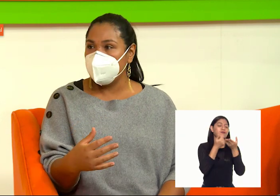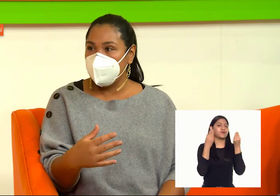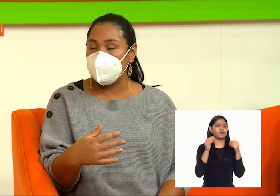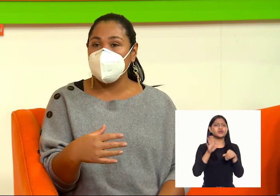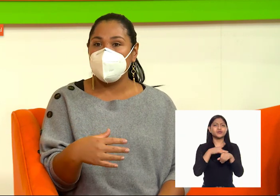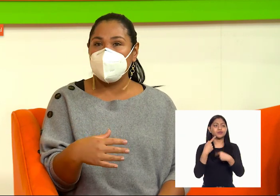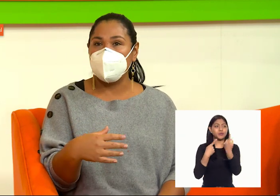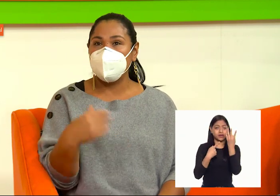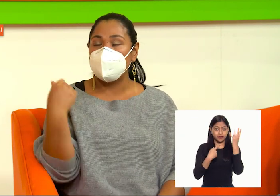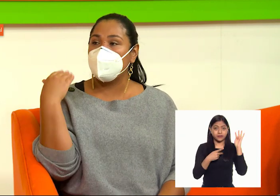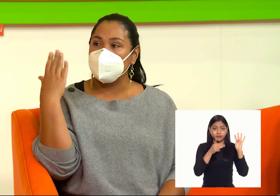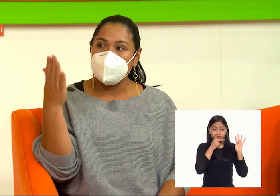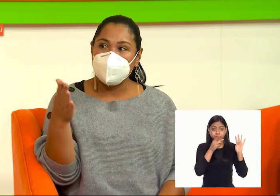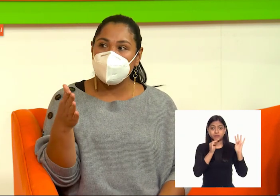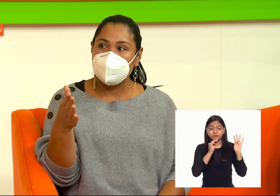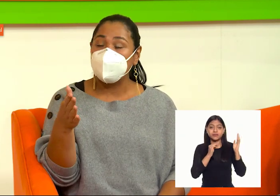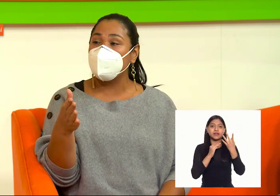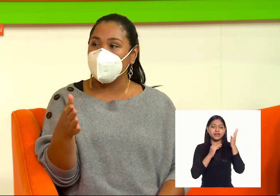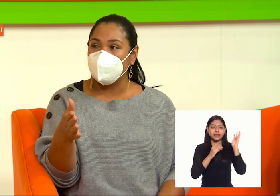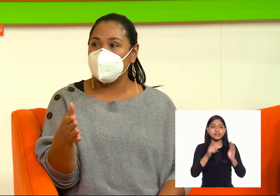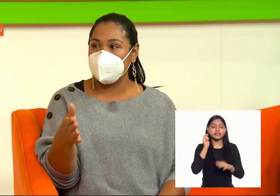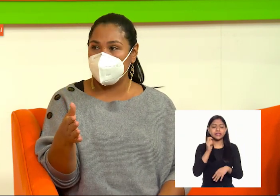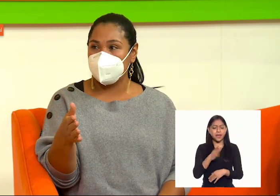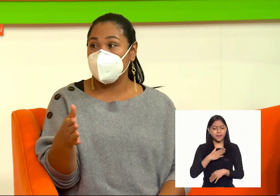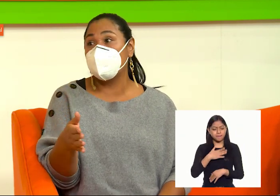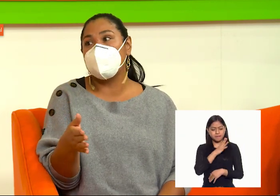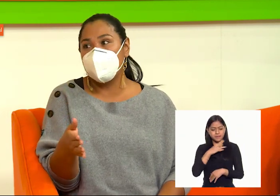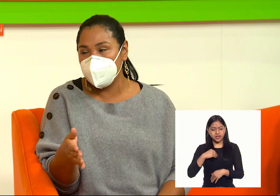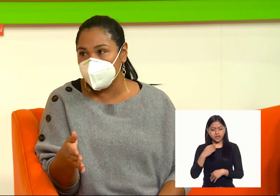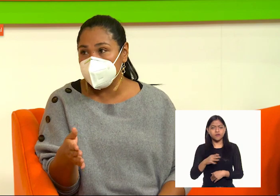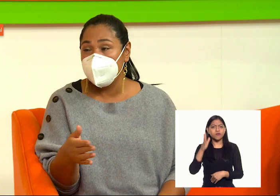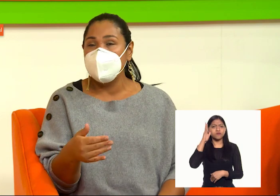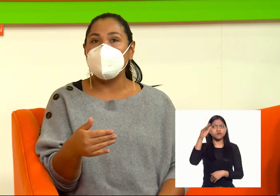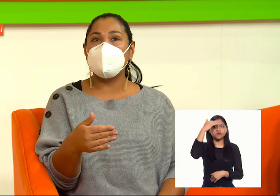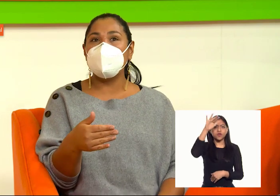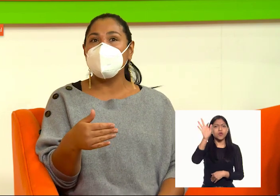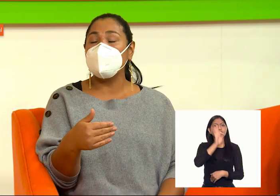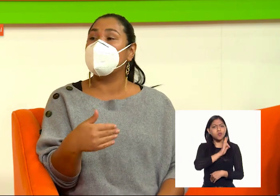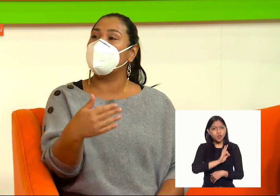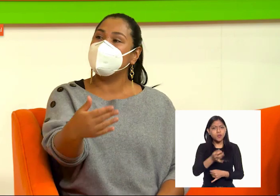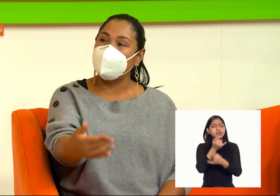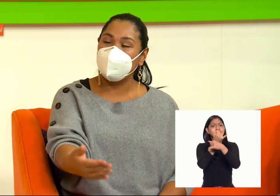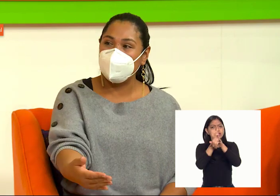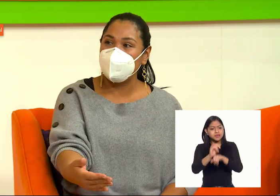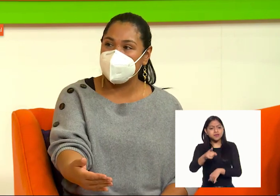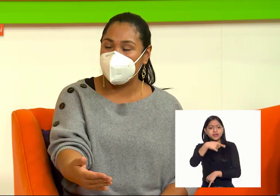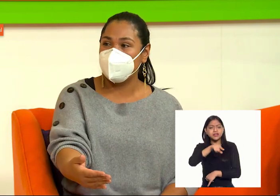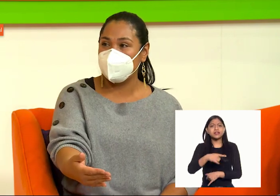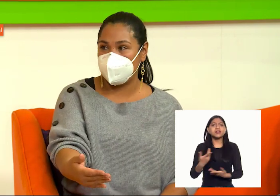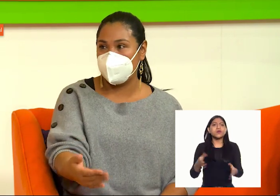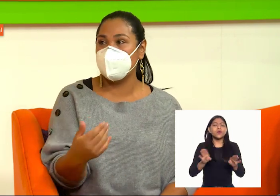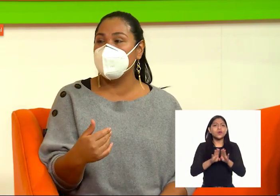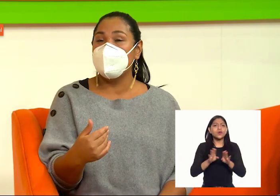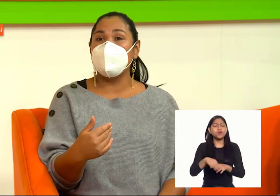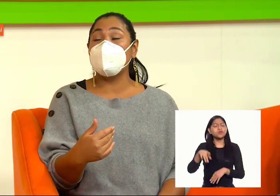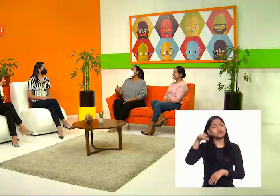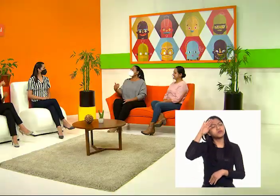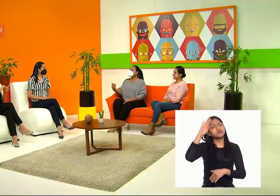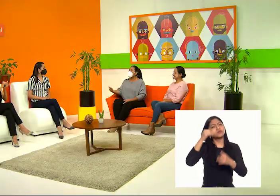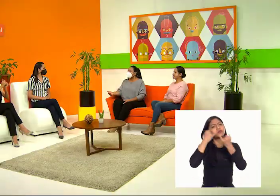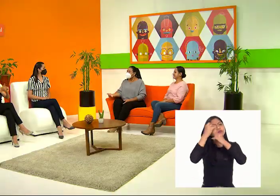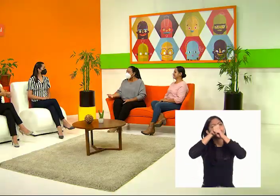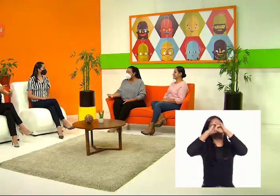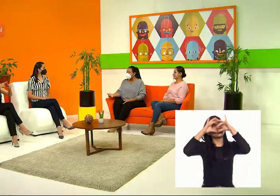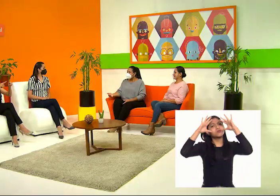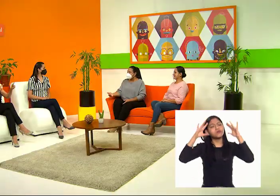también visualizan a futuro a sus hijos como adultos y también ven qué clase de adultos queremos que sean, qué